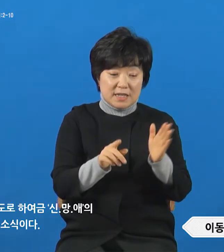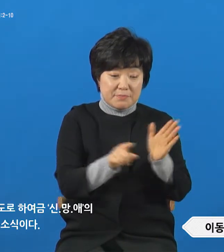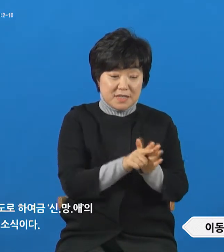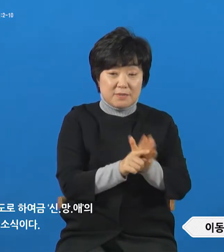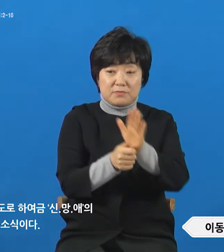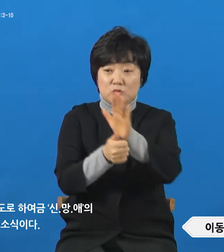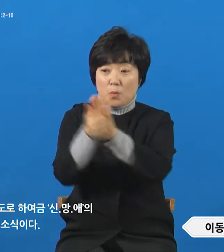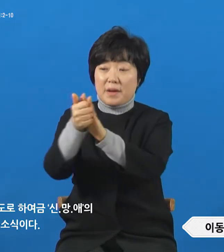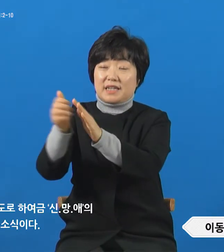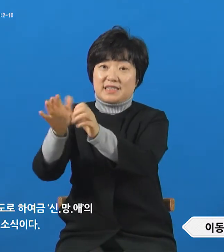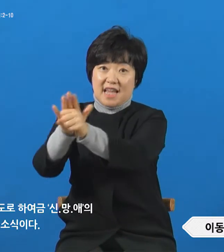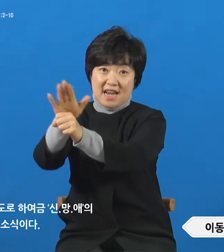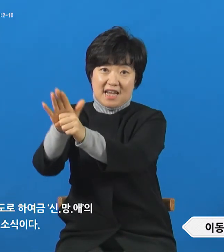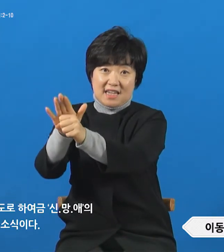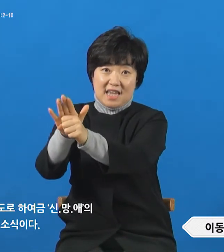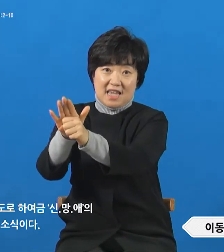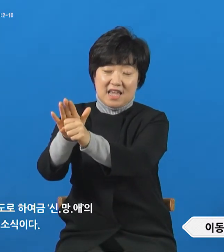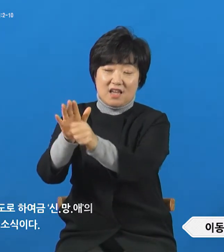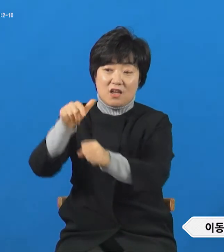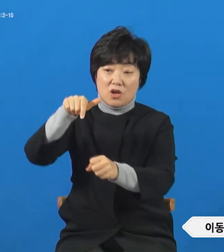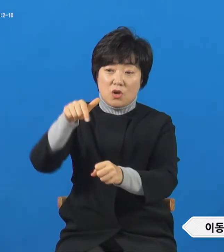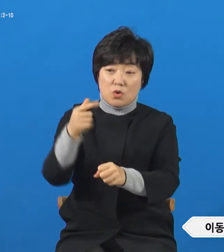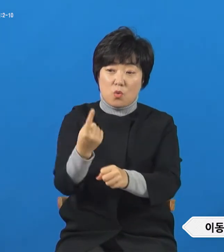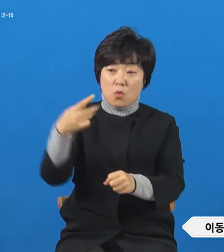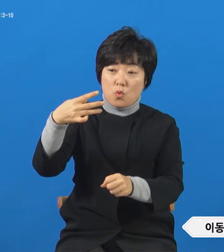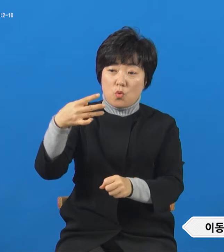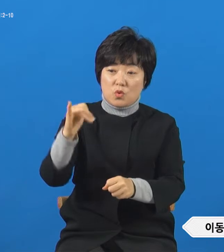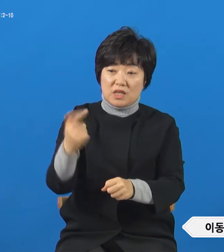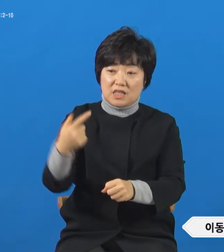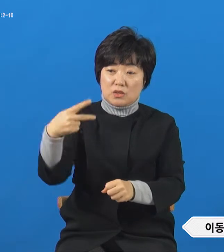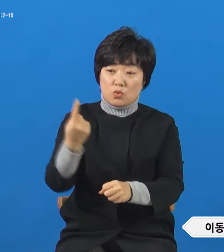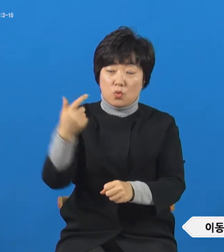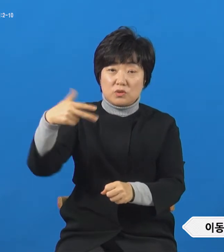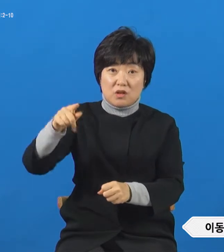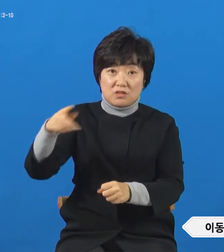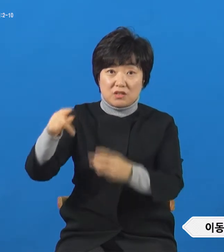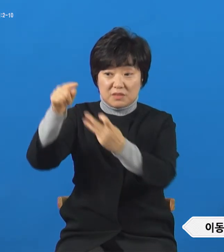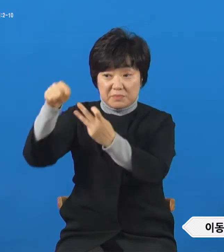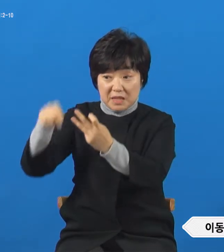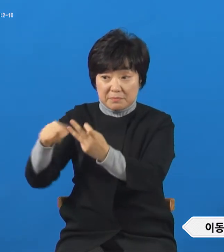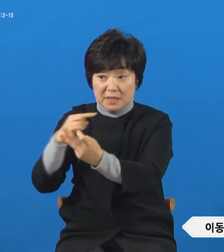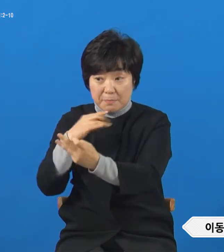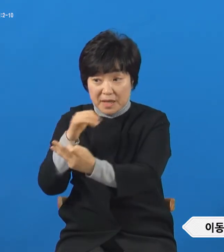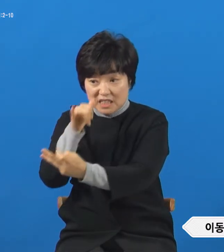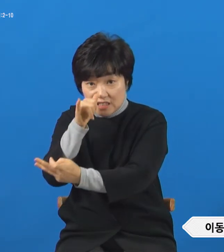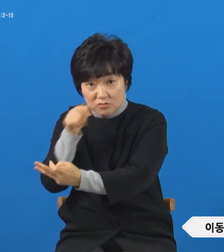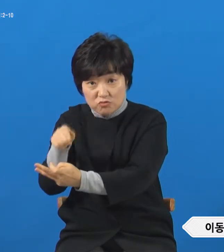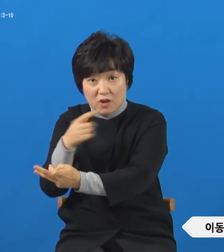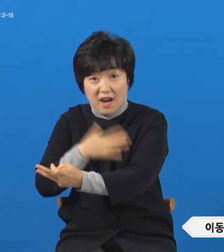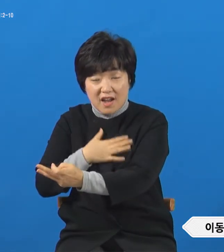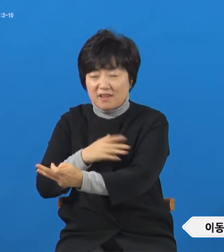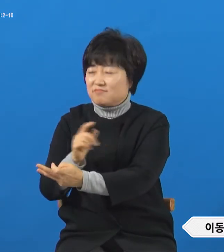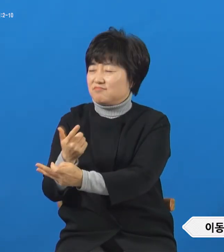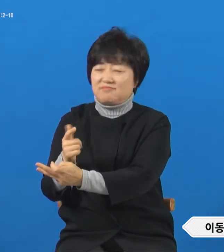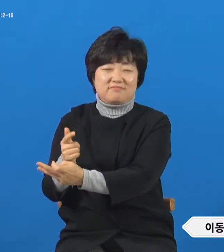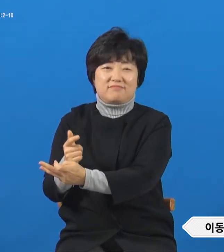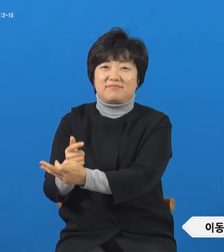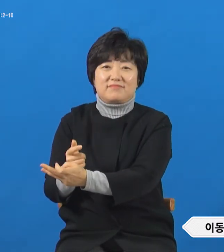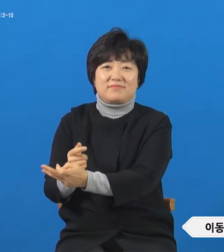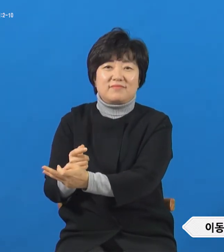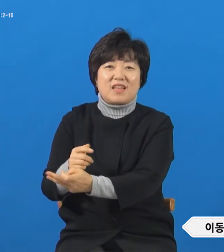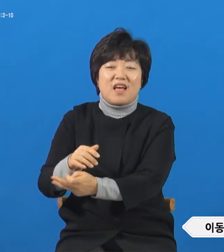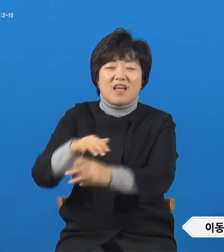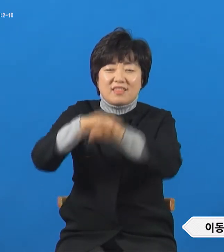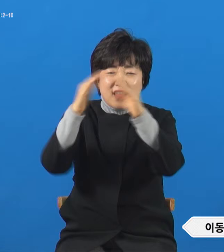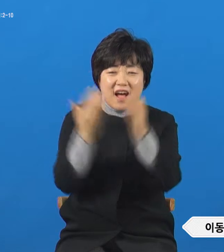믿음, 소망, 사랑이 고린도전서 13장에만 나오는 줄로 착각합니다마는 착각입니다. 믿음, 소망,